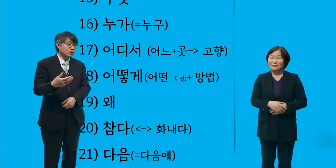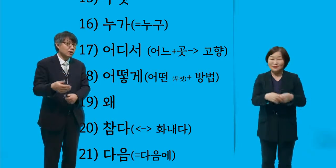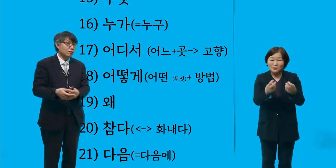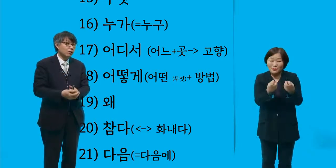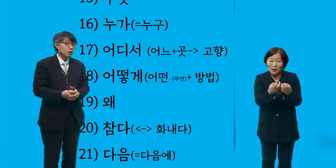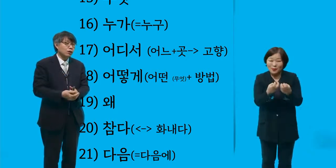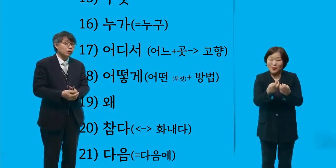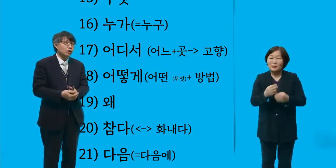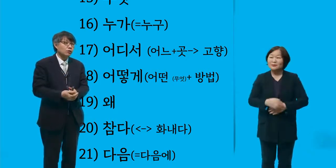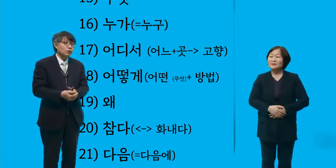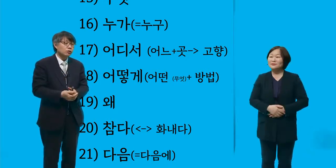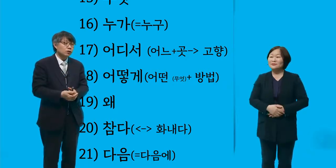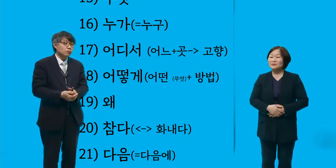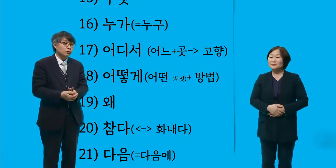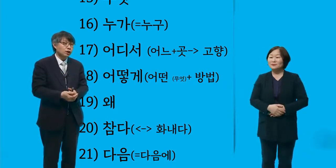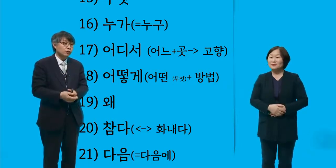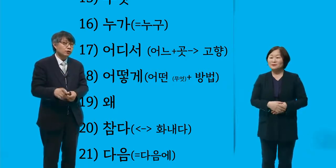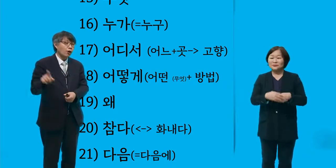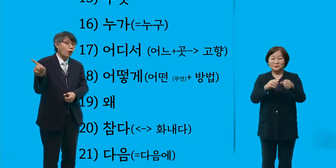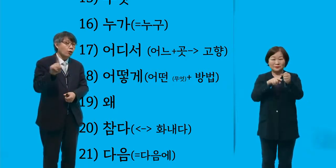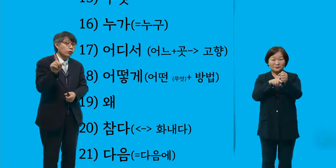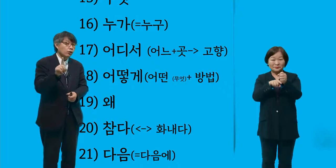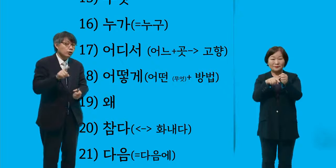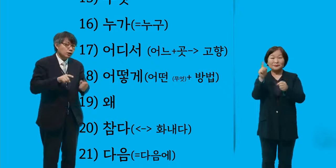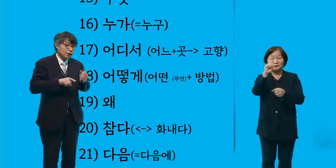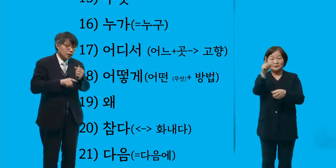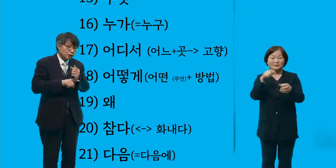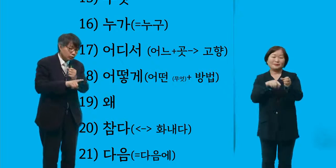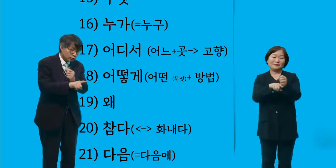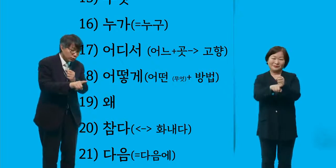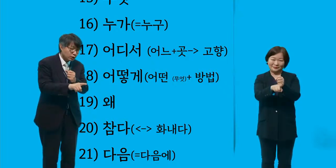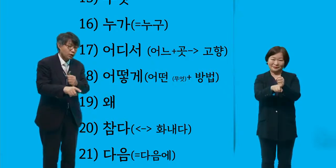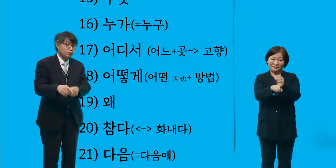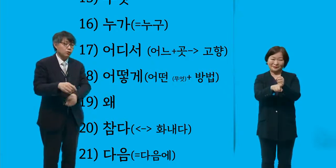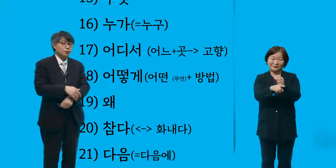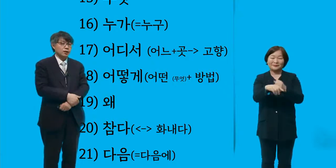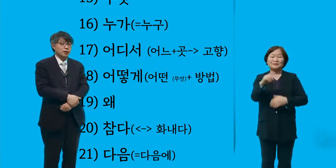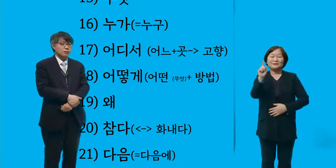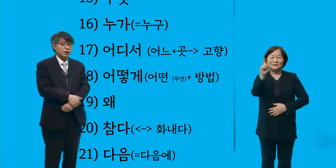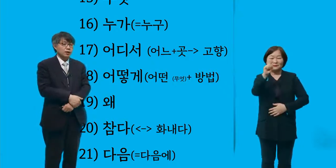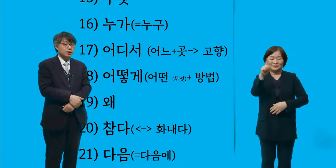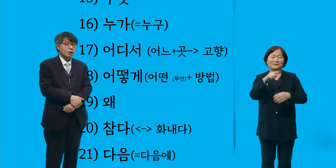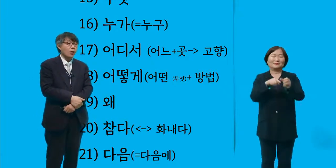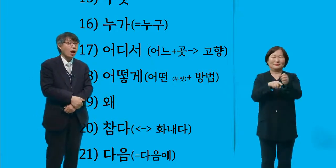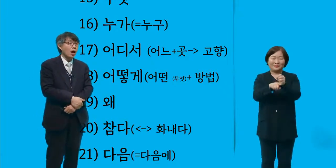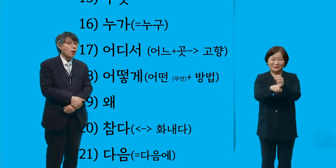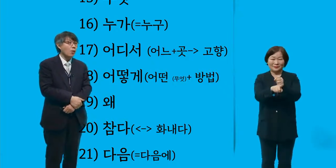그렇게 하고요. 이유를 물을 때는 어떤 이유 이렇게 물으시면 되겠습니다. 자, 왜